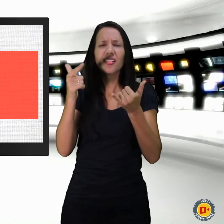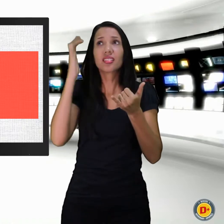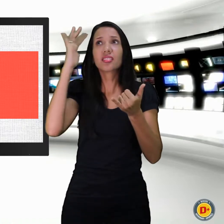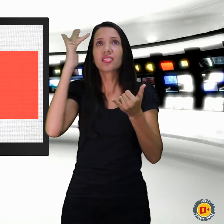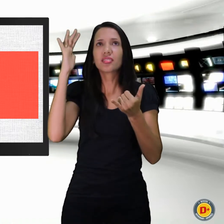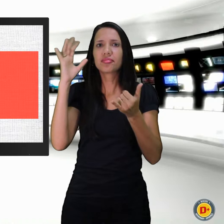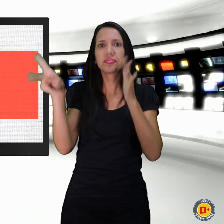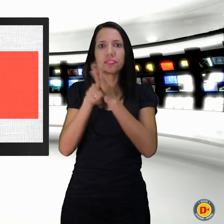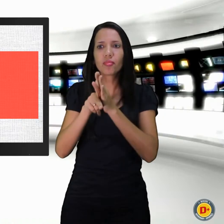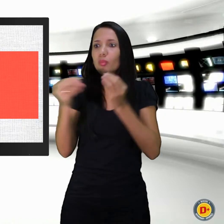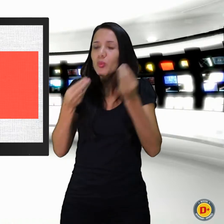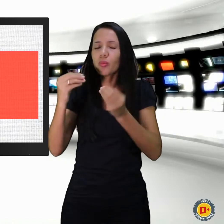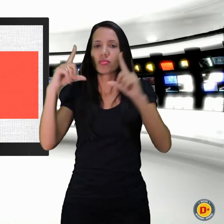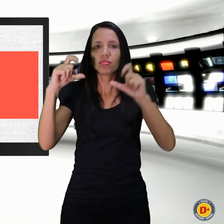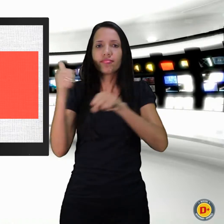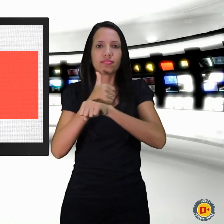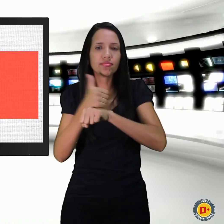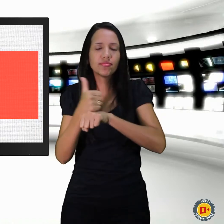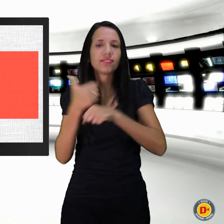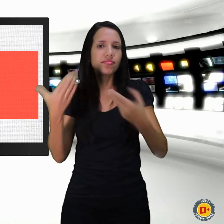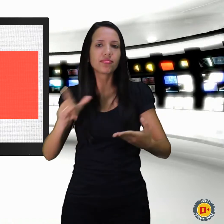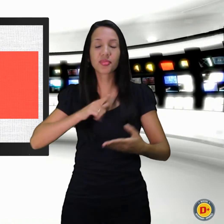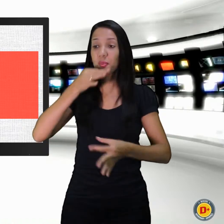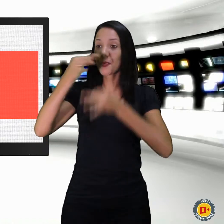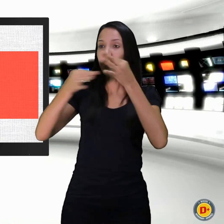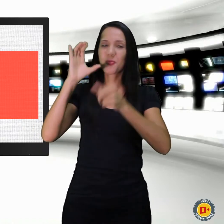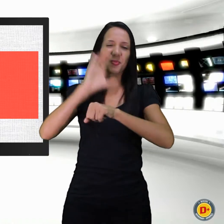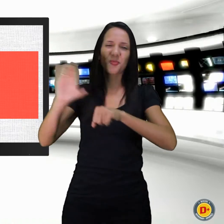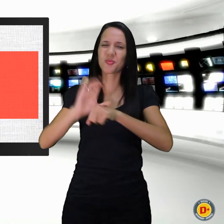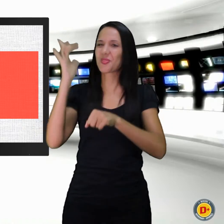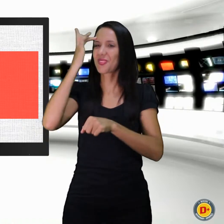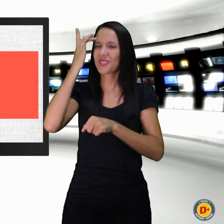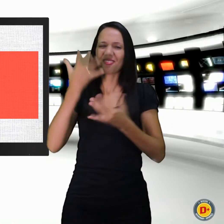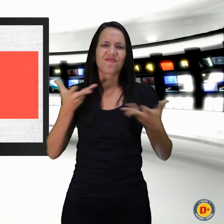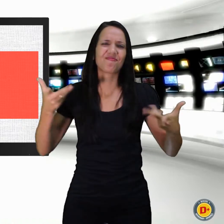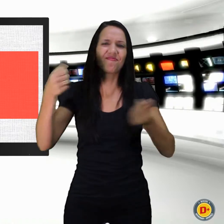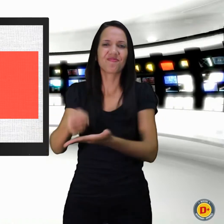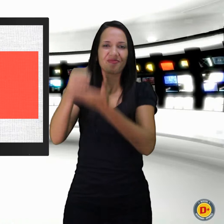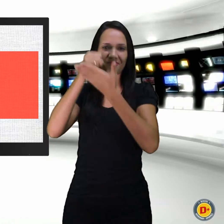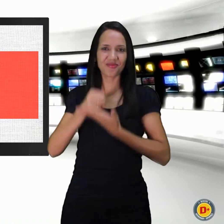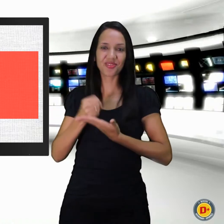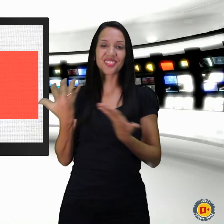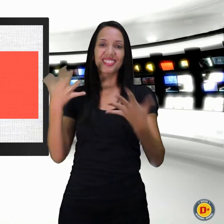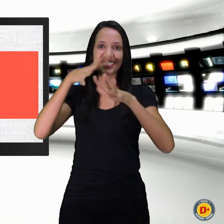fotográficas Em sua opinião o curso foi enriquecedor e contribuiu para a inclusão e uma atividade